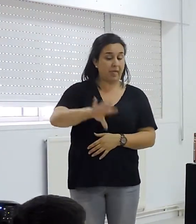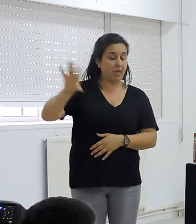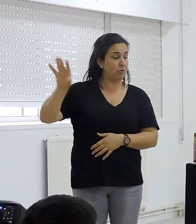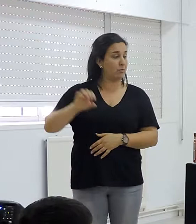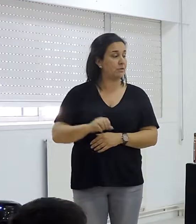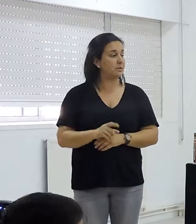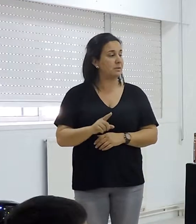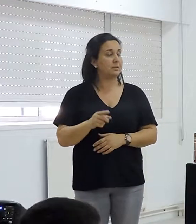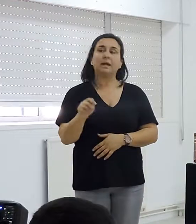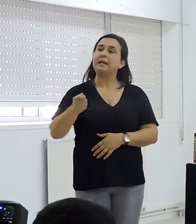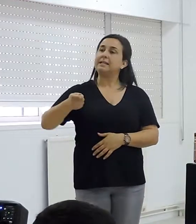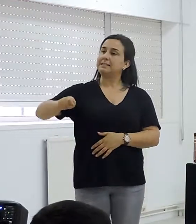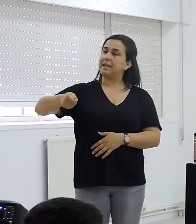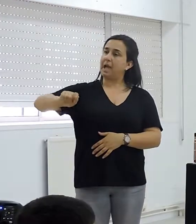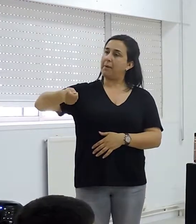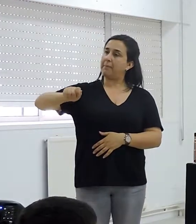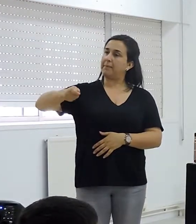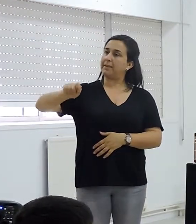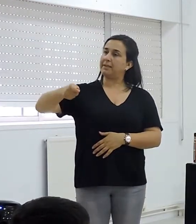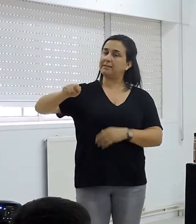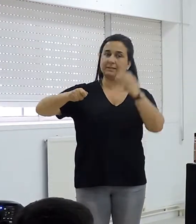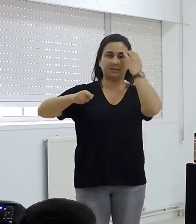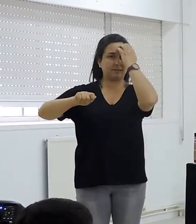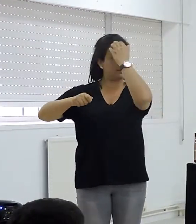tenemos La llave.